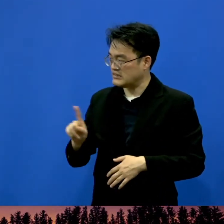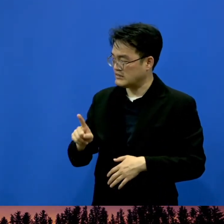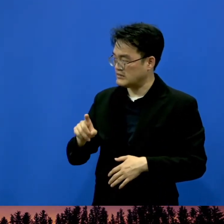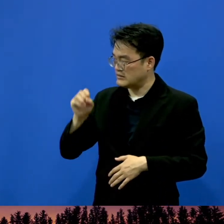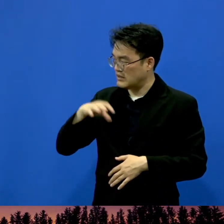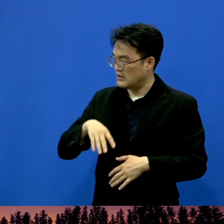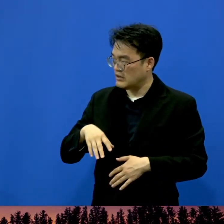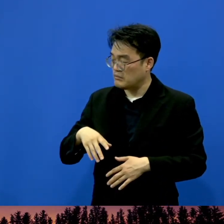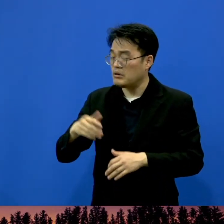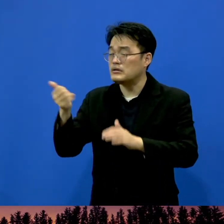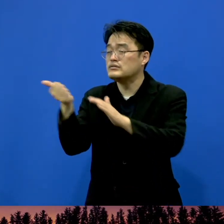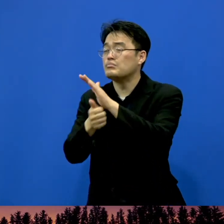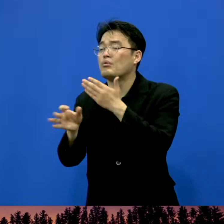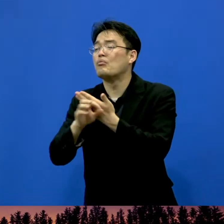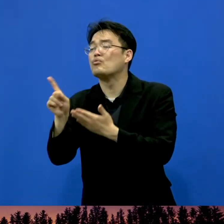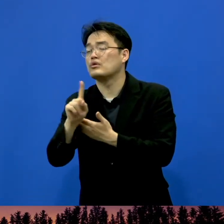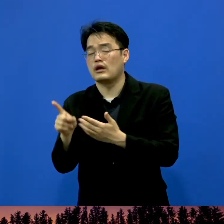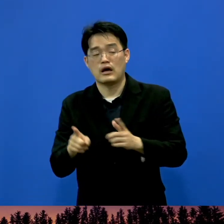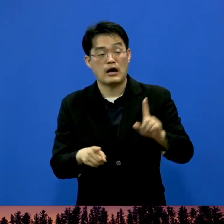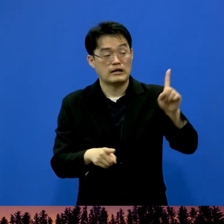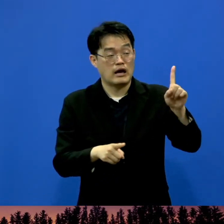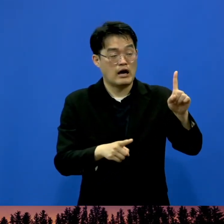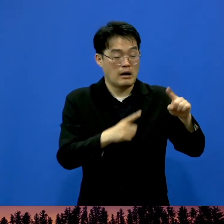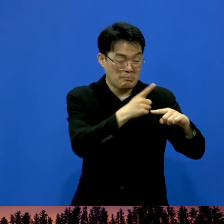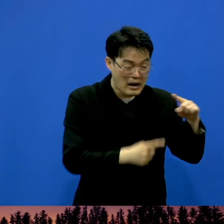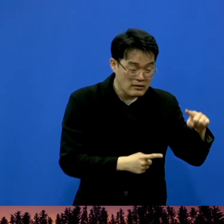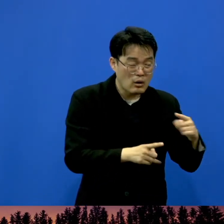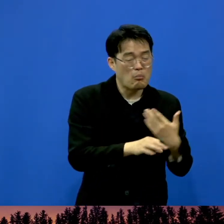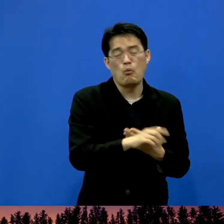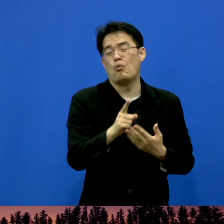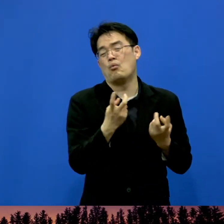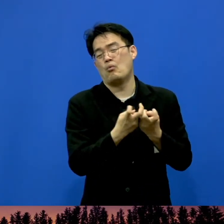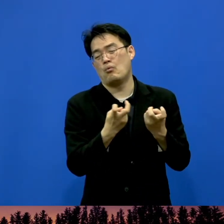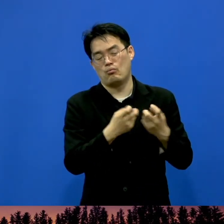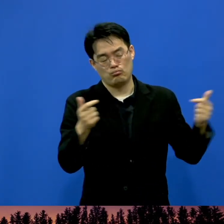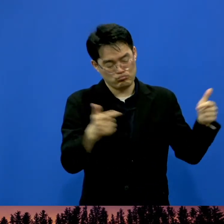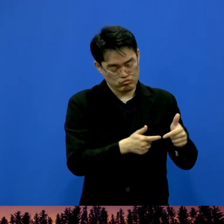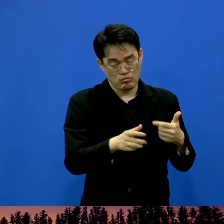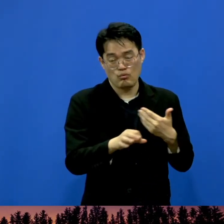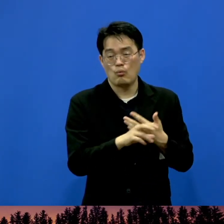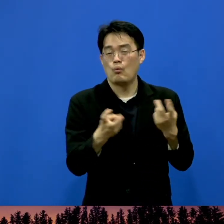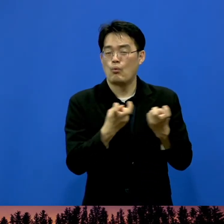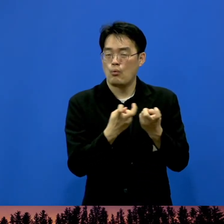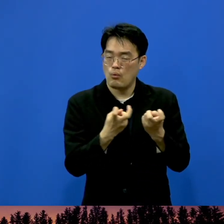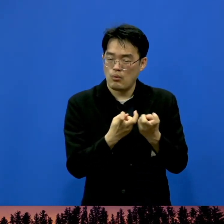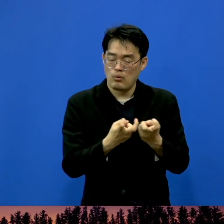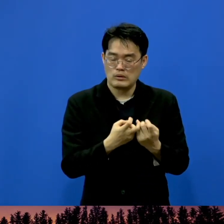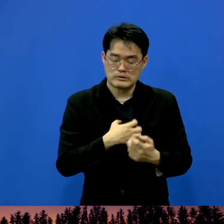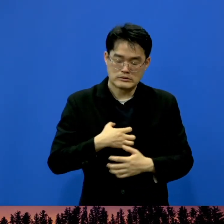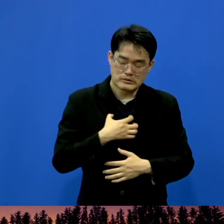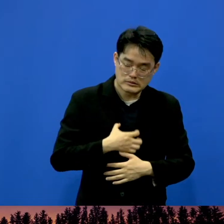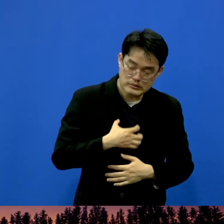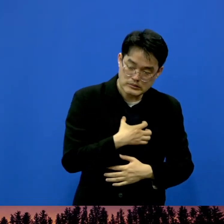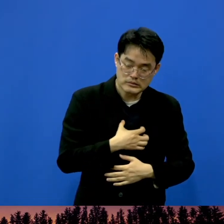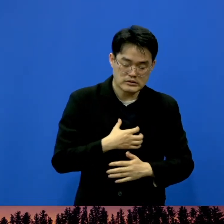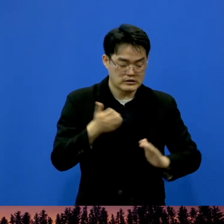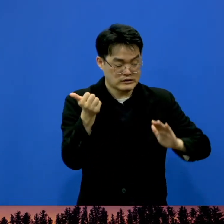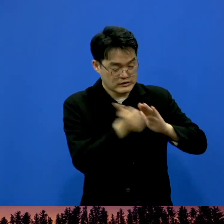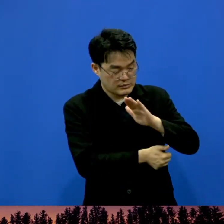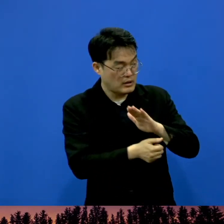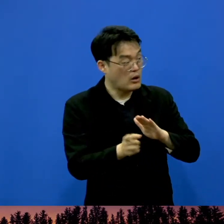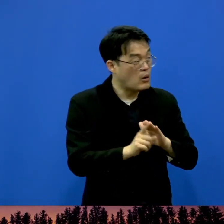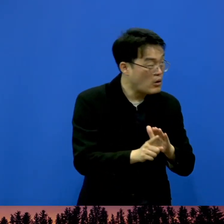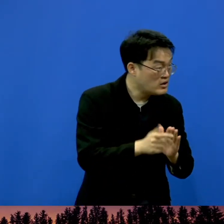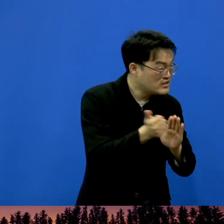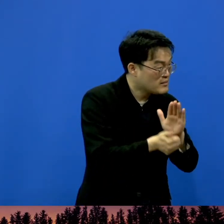실패했다더라. 그런 사람들은요 실패의 기가 쏠게 돼요. 실패한 사람들의 얘기를 다 듣고 메모해놓고 이렇게 하면 실패하구나